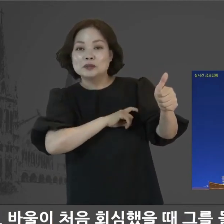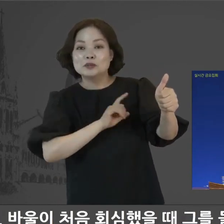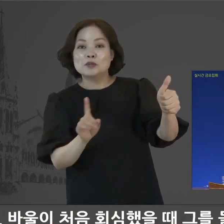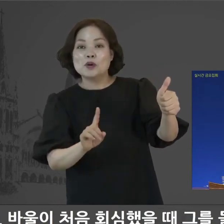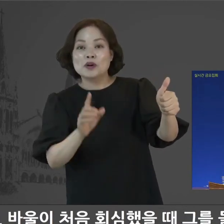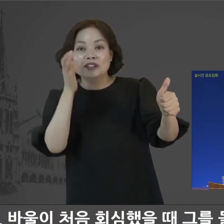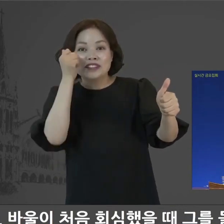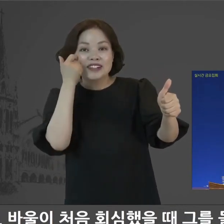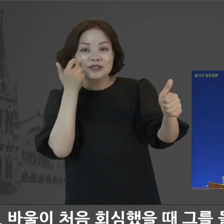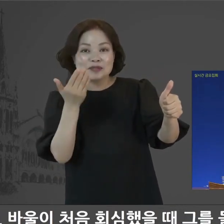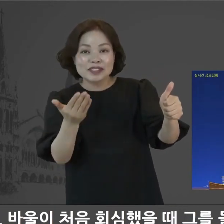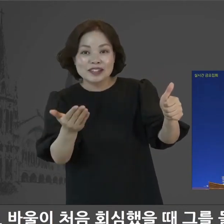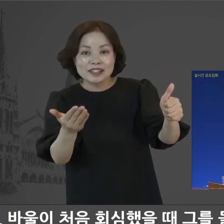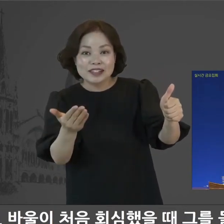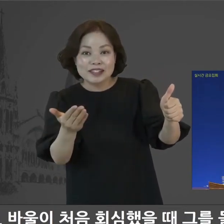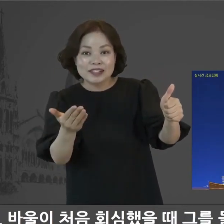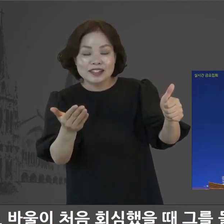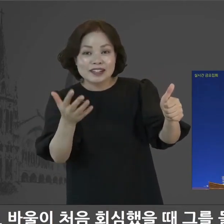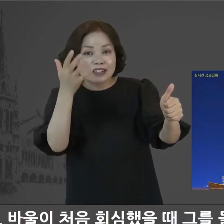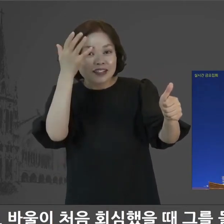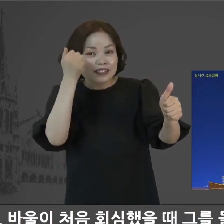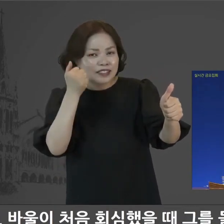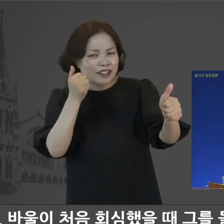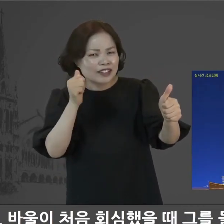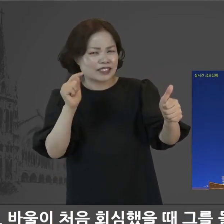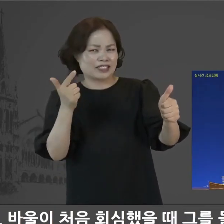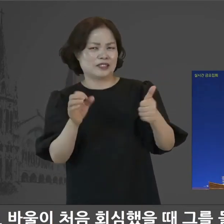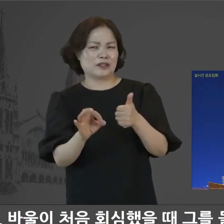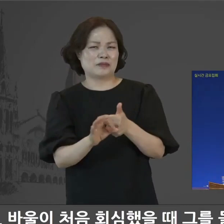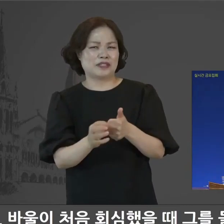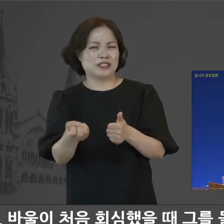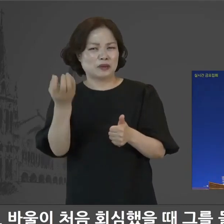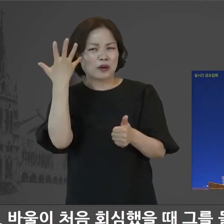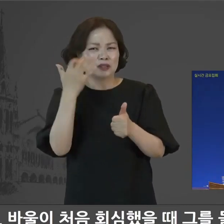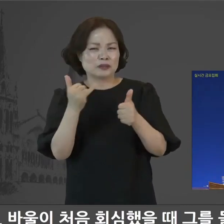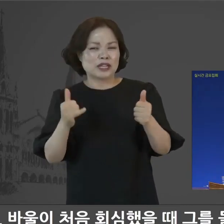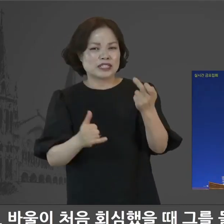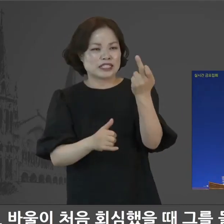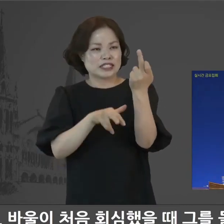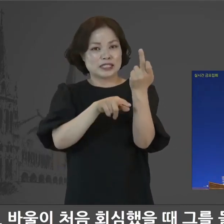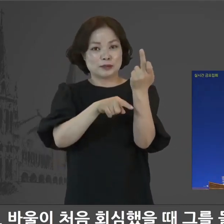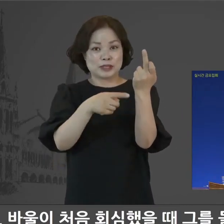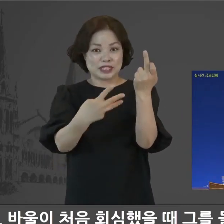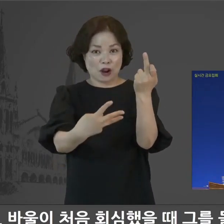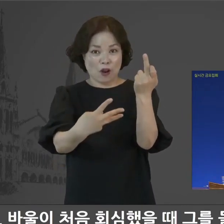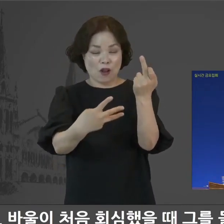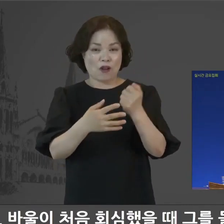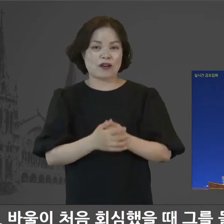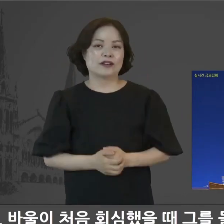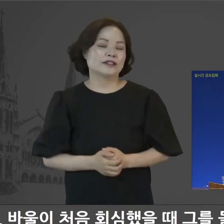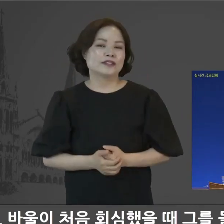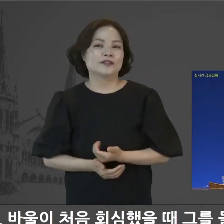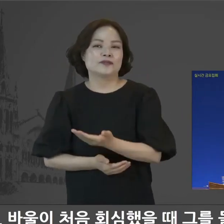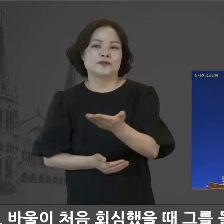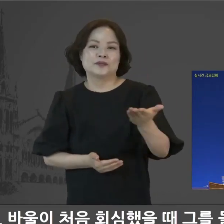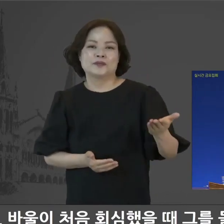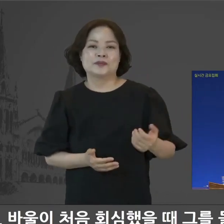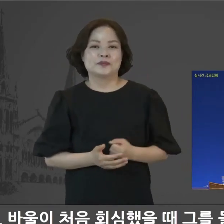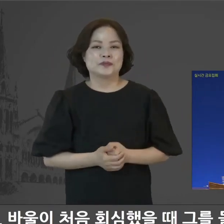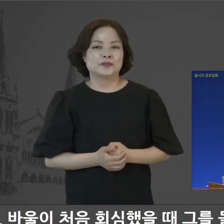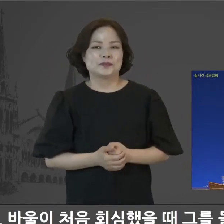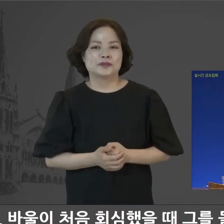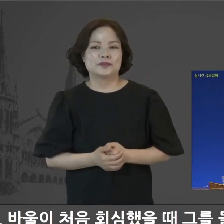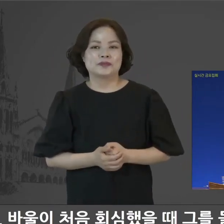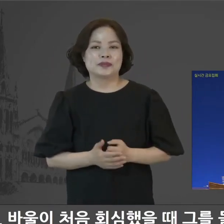무엇이었는지 기억나십니까? 기억 안 나시는 분들은 우리 한번 12절, 오늘 여기 우리 여러분